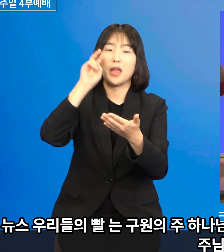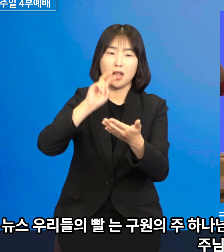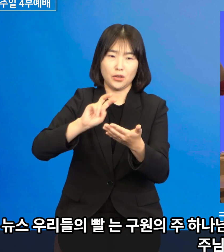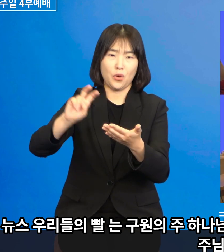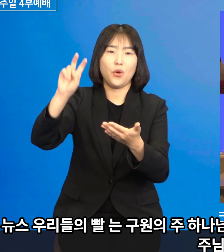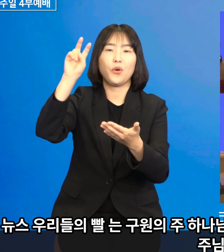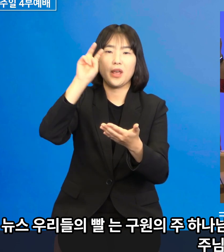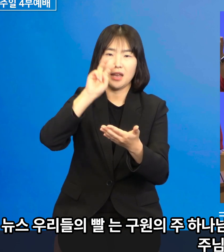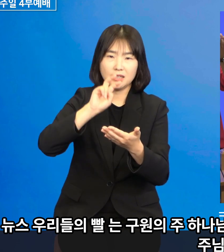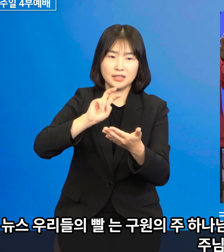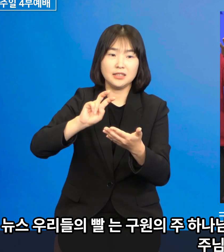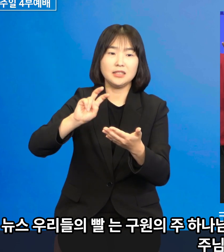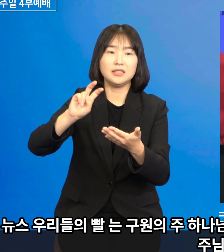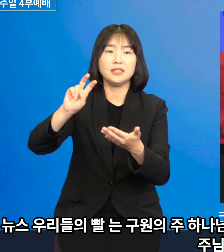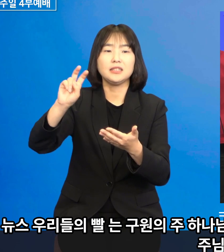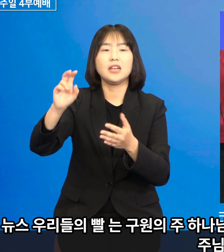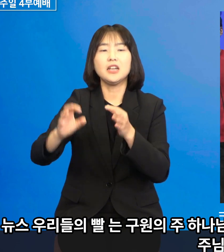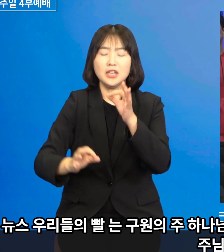기쁨의 노래를